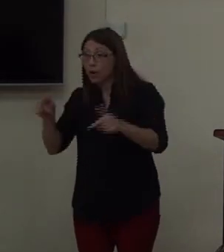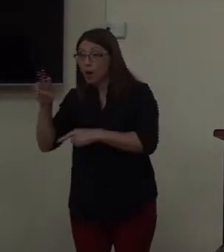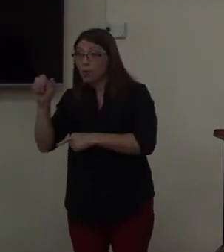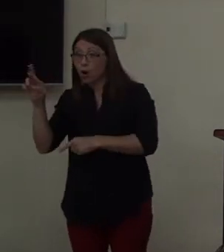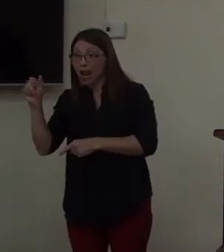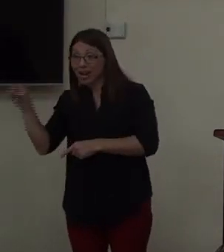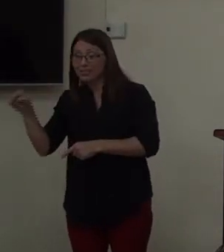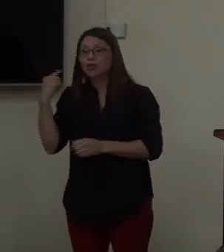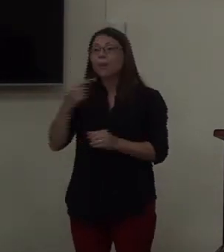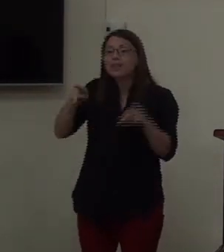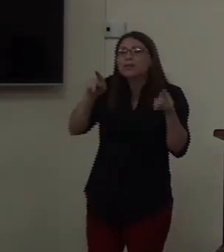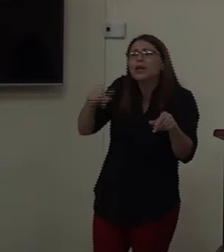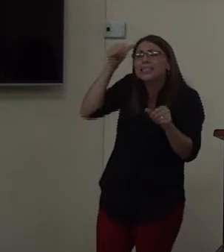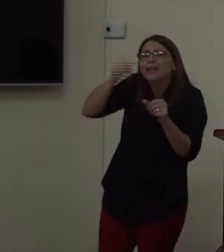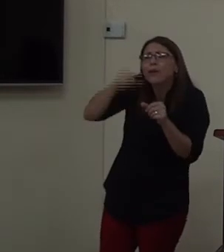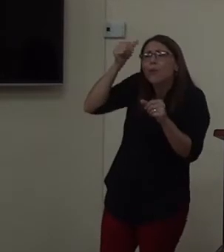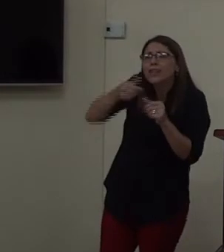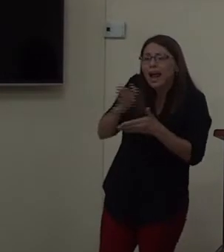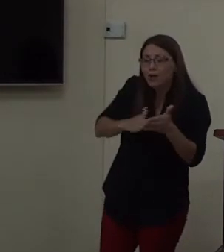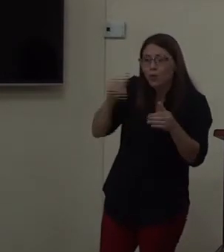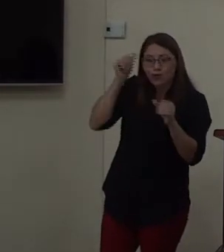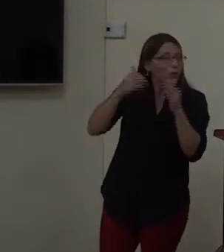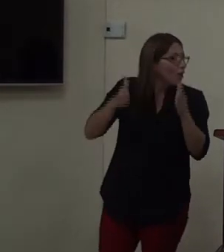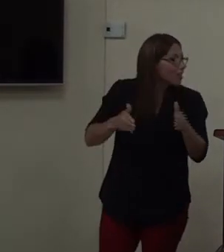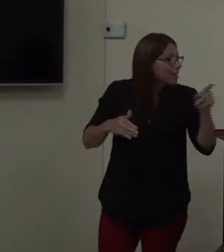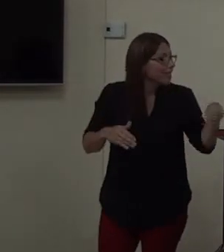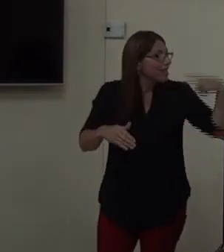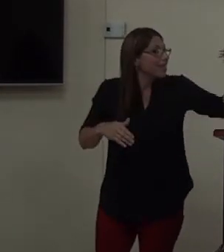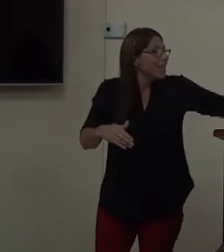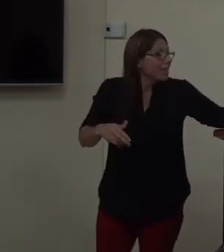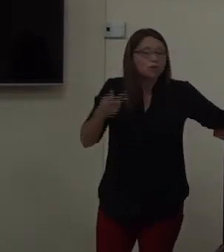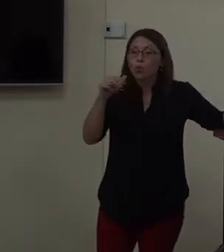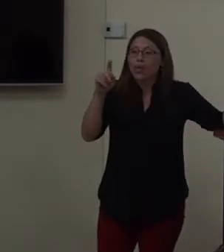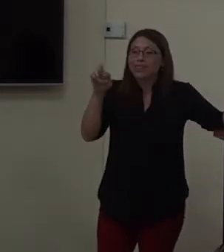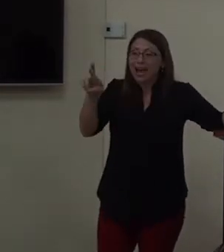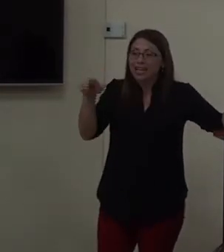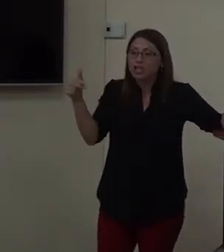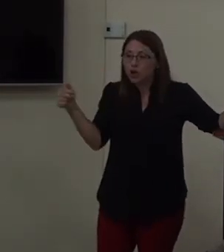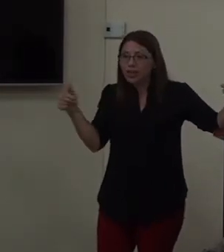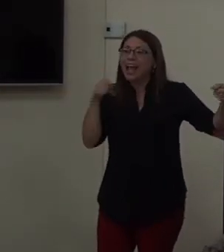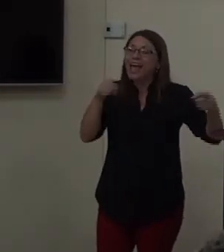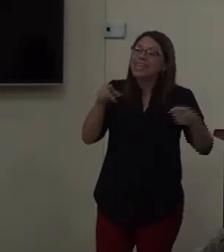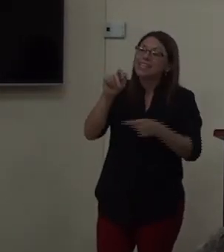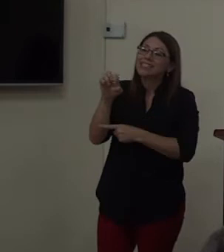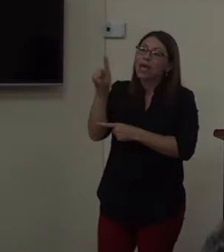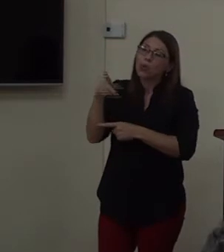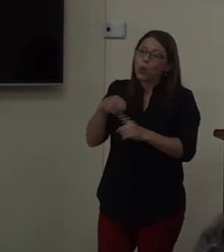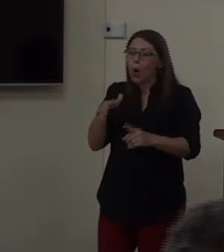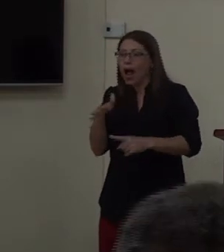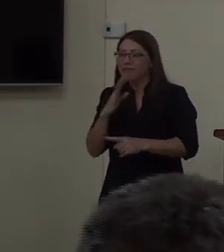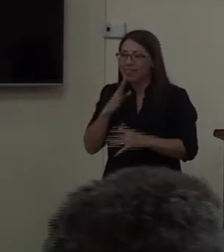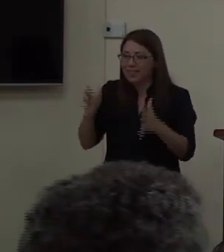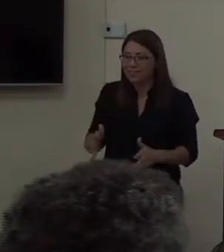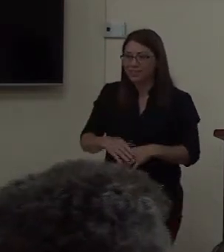que recuerdan nada, ¿verdad? Y en estos, en Huetari y Choloteca, los pseudohablantes. Pero es muy interesante, ¿verdad? Los